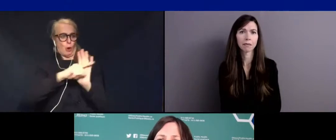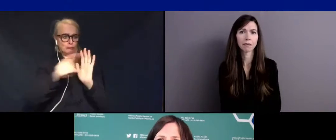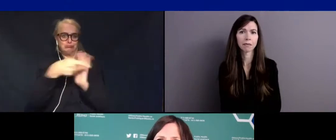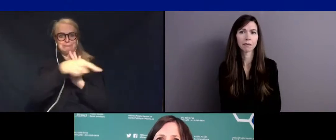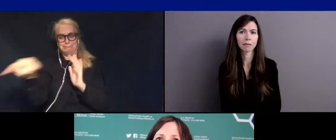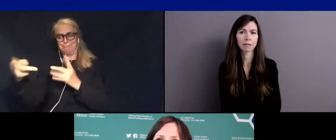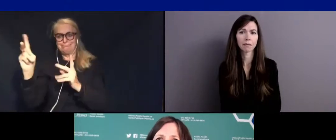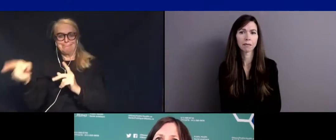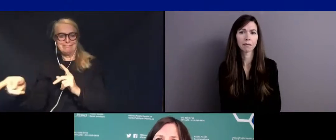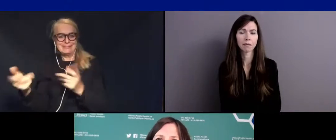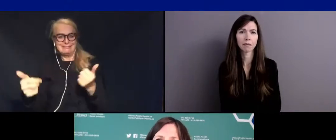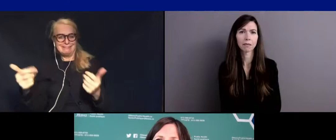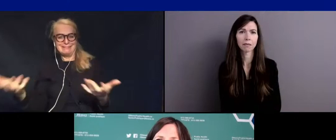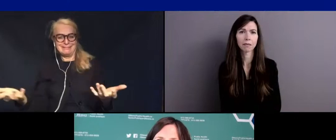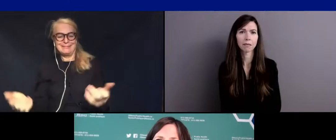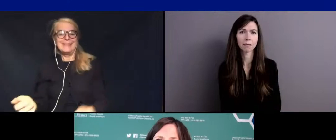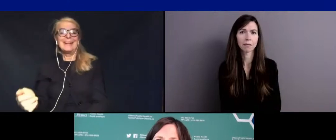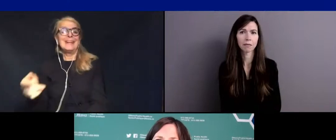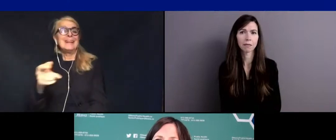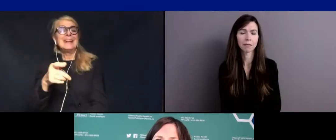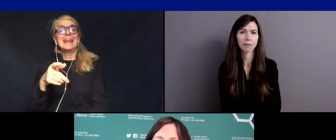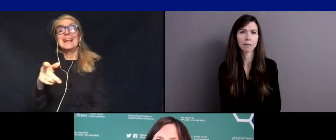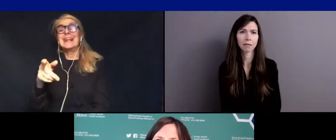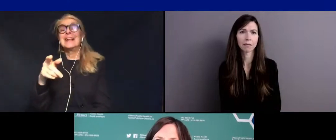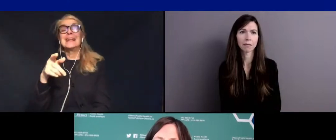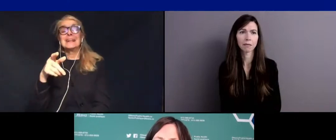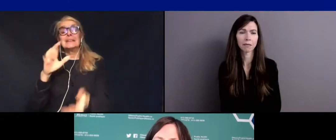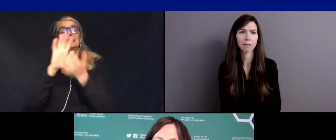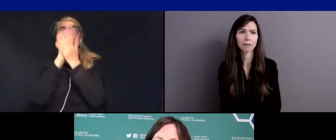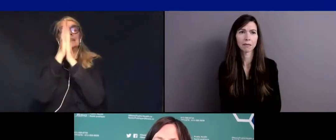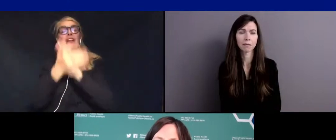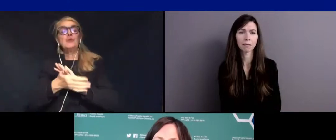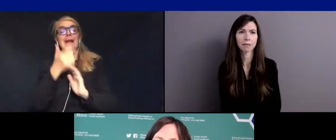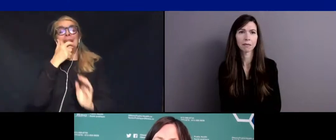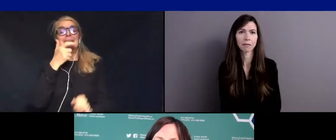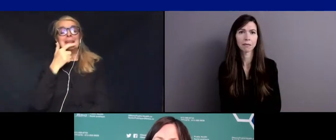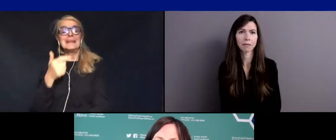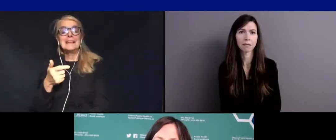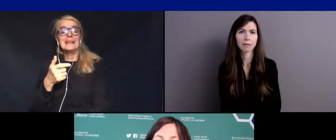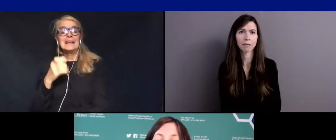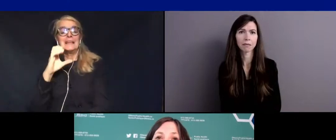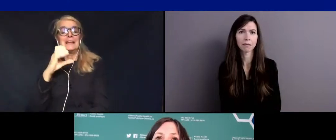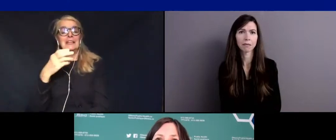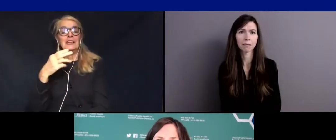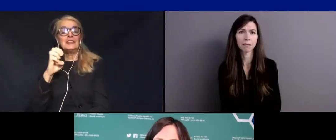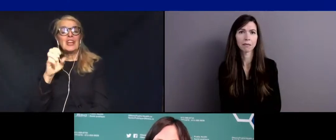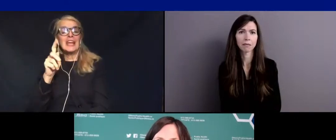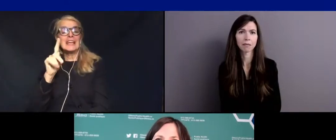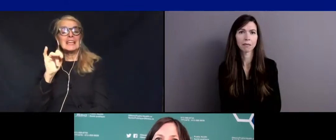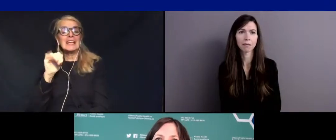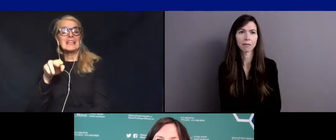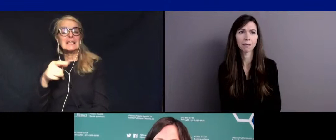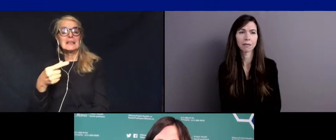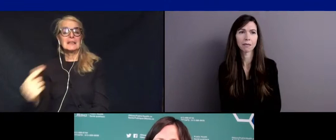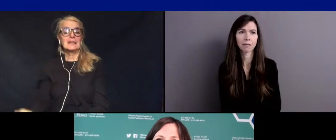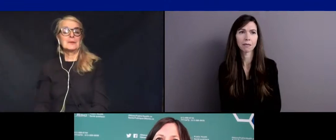En fait, Dr. Etches, la mise en échec en anglais, c'est du checking. Checking in